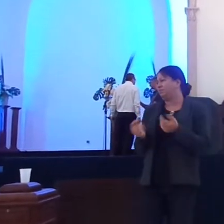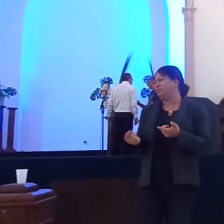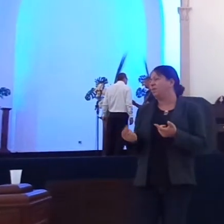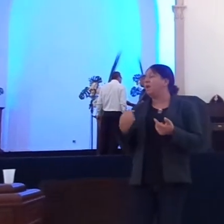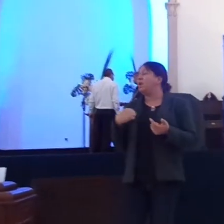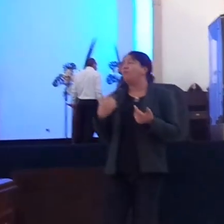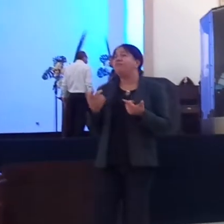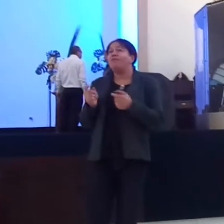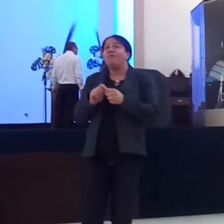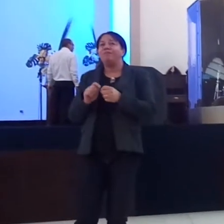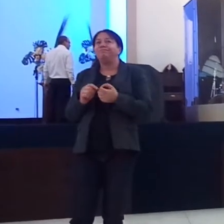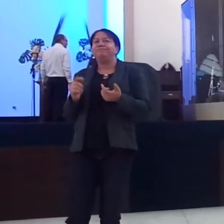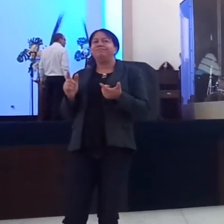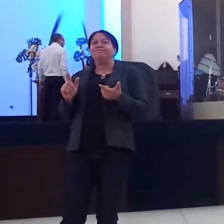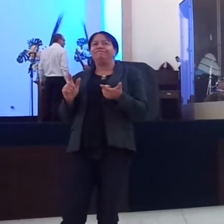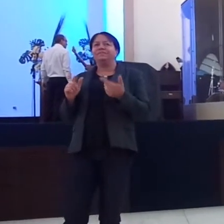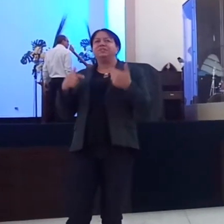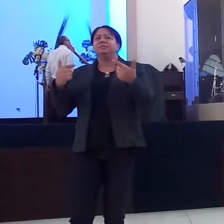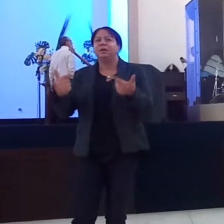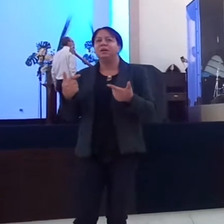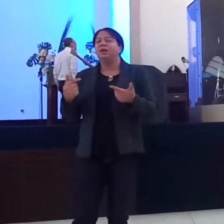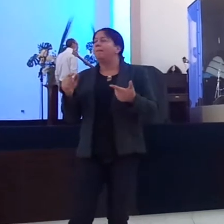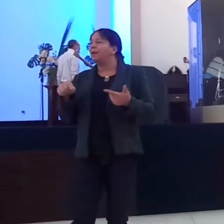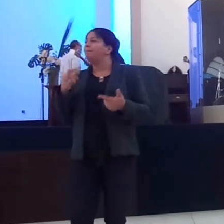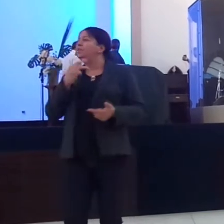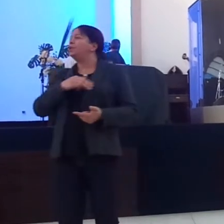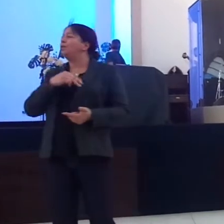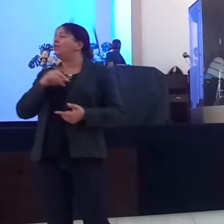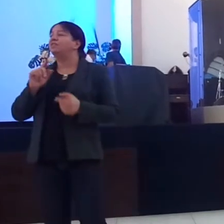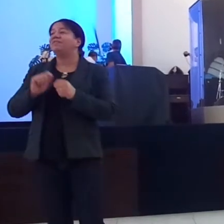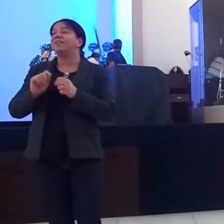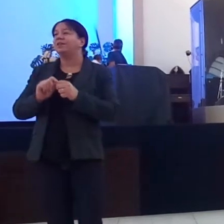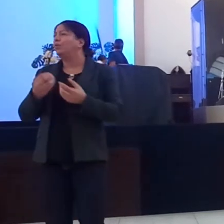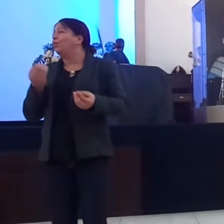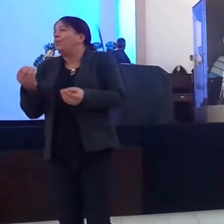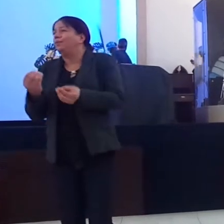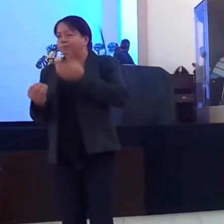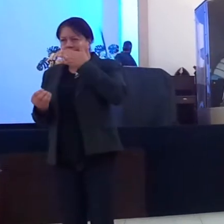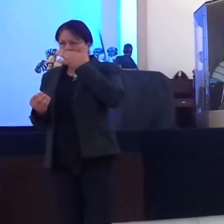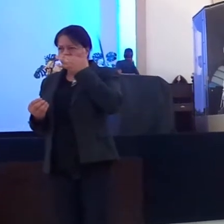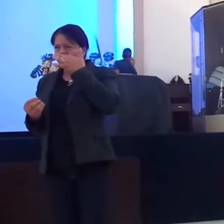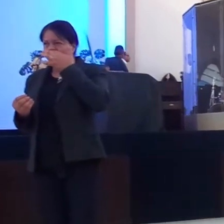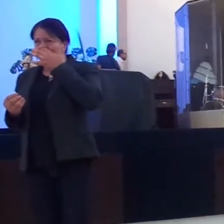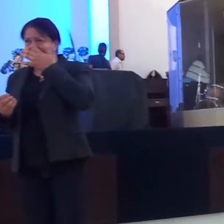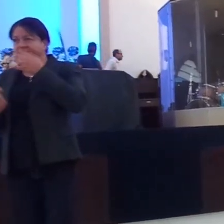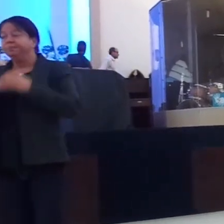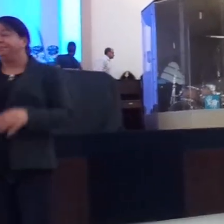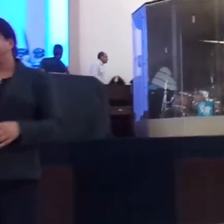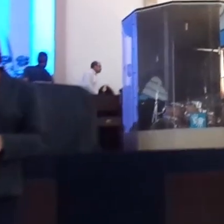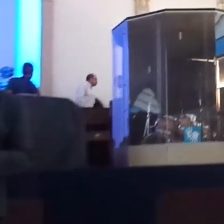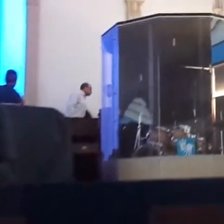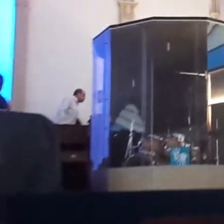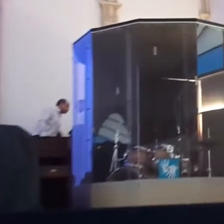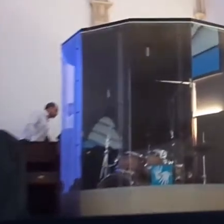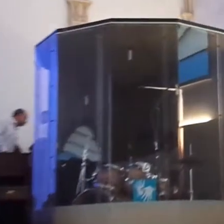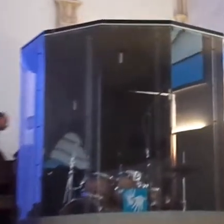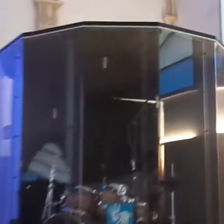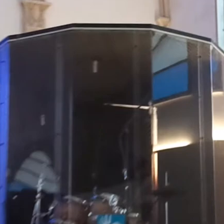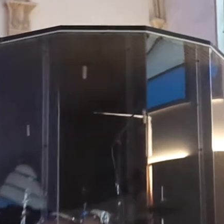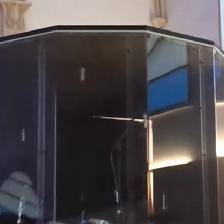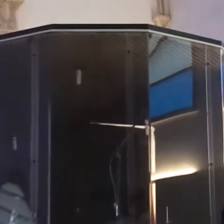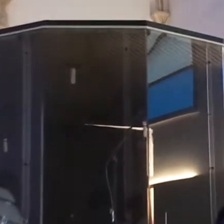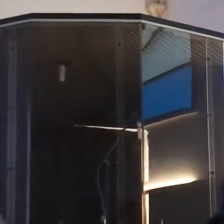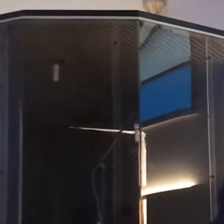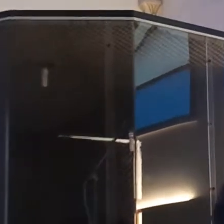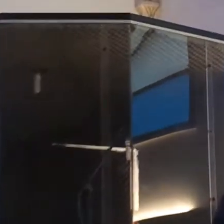me mobilizar para exercer esse ato de misericórdia? E nós, metodistas, para nós, isso é